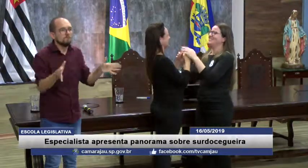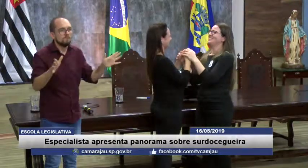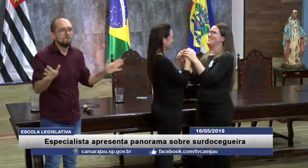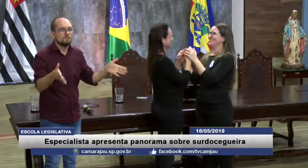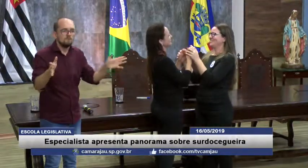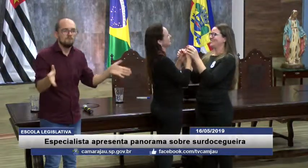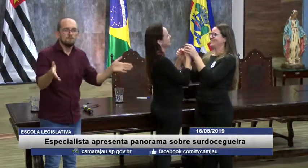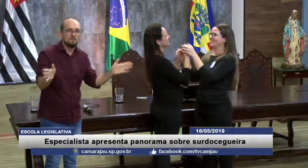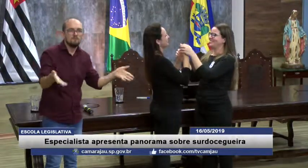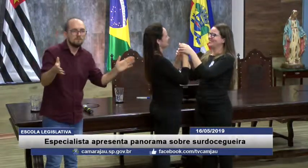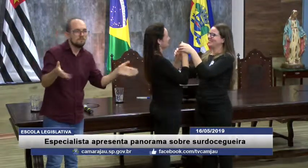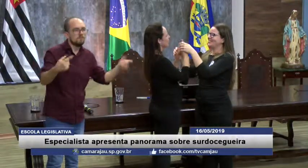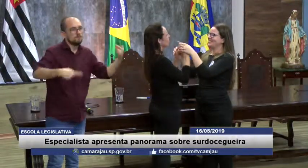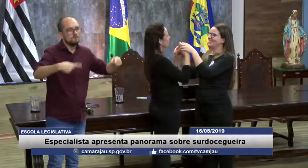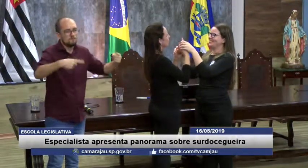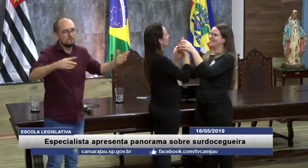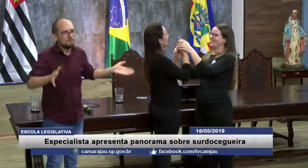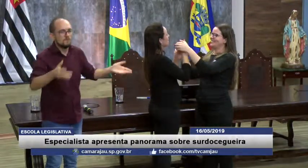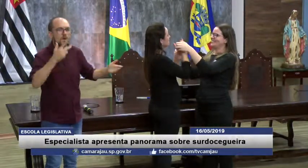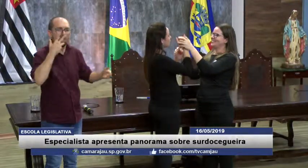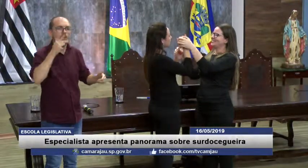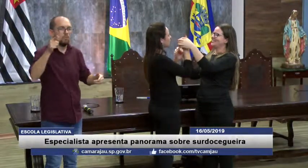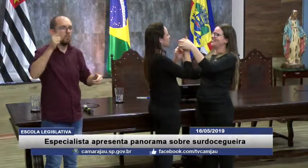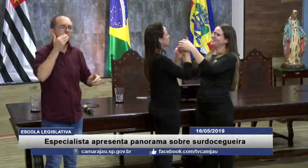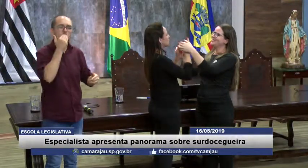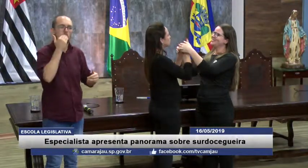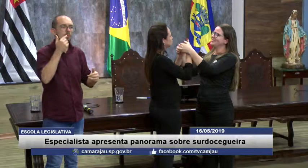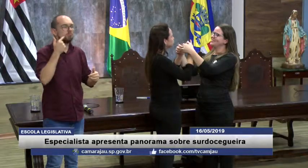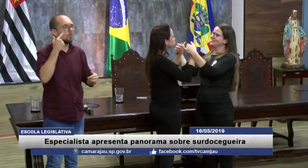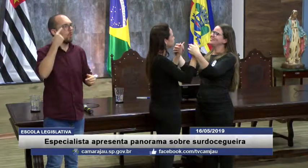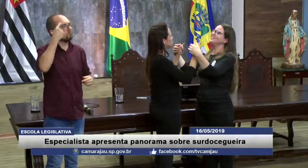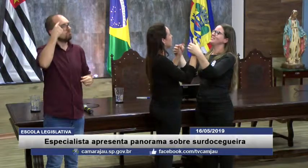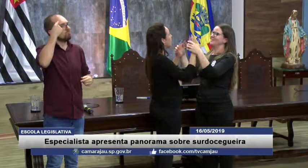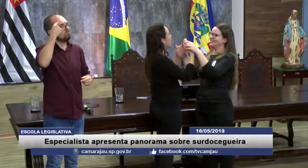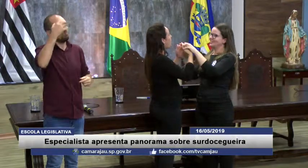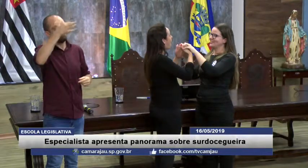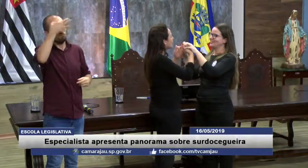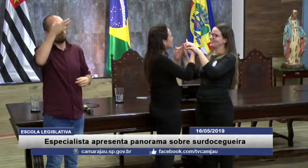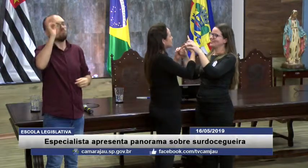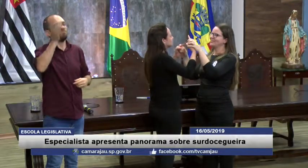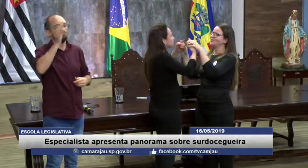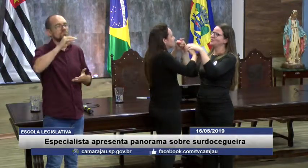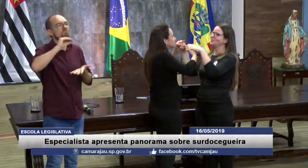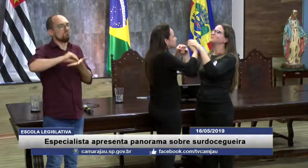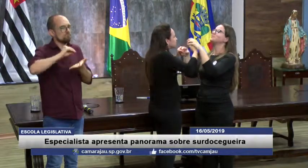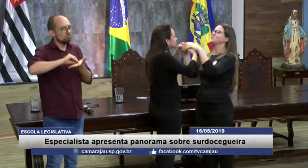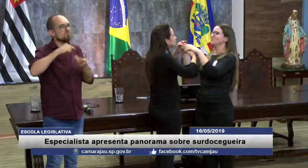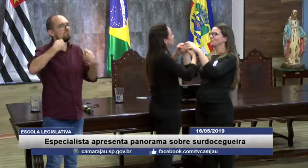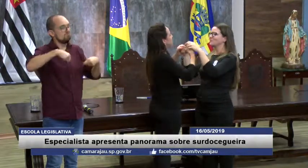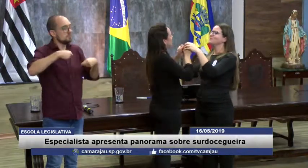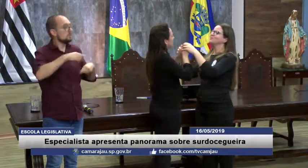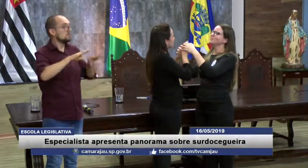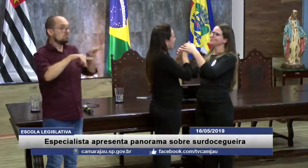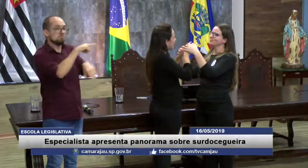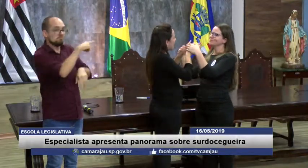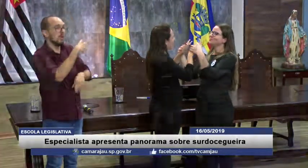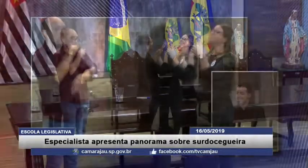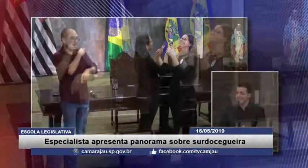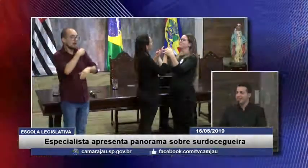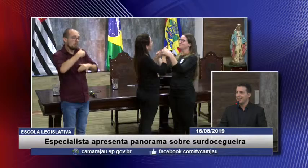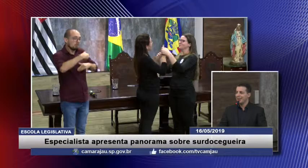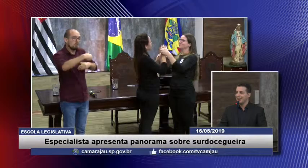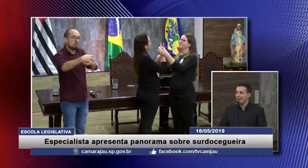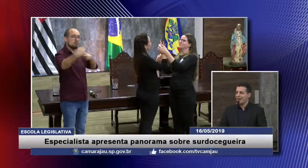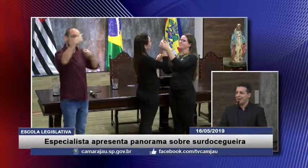trazer a questão ao debate. Ele acha imprescindível que isso aconteça e, quem sabe, inclusive, você mesmo, Lara, possa voltar